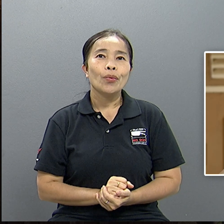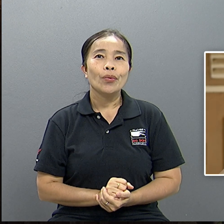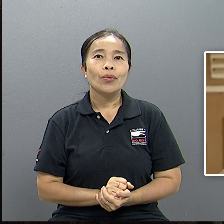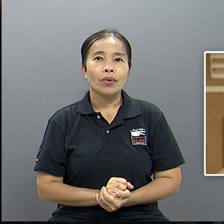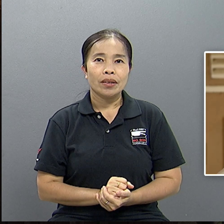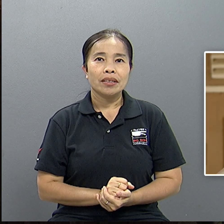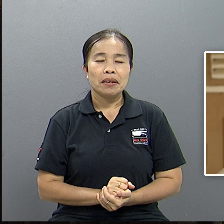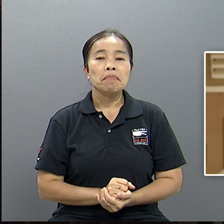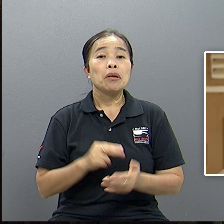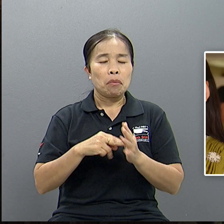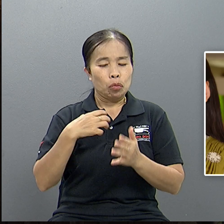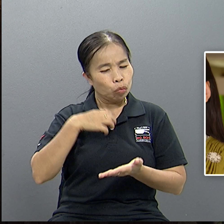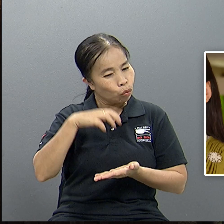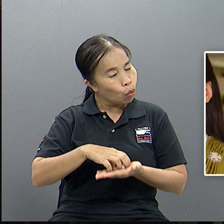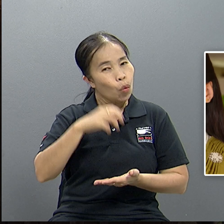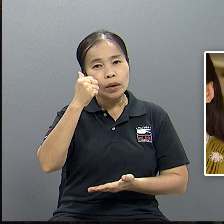เป็นบุญวาสนาของพี่จริง